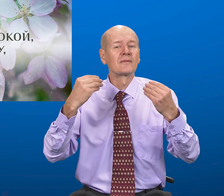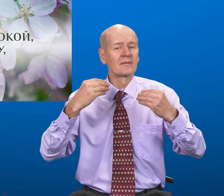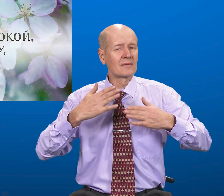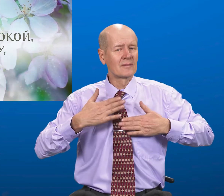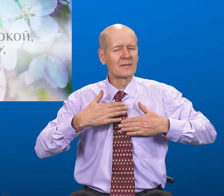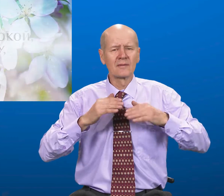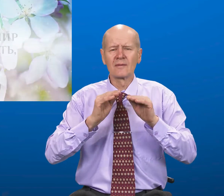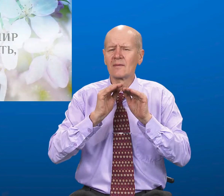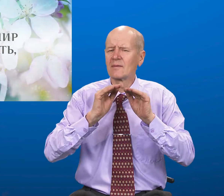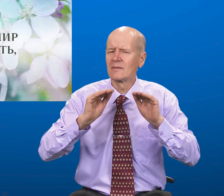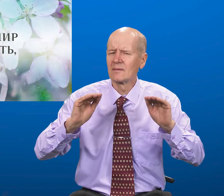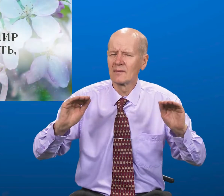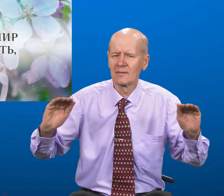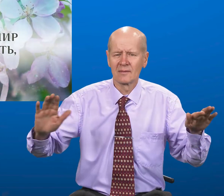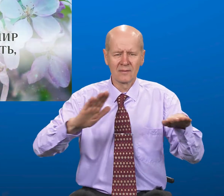субботу